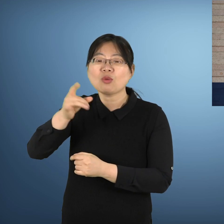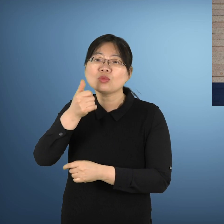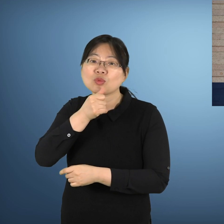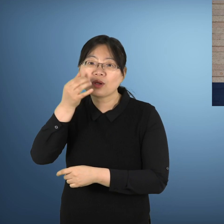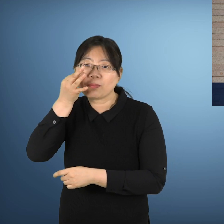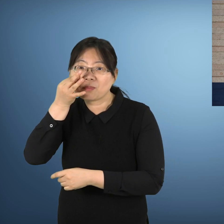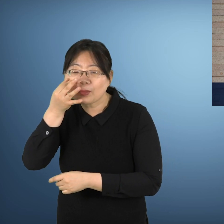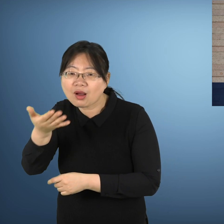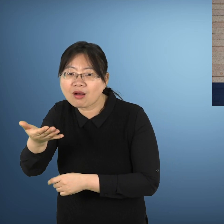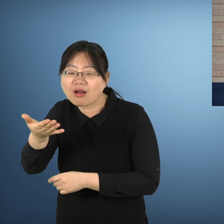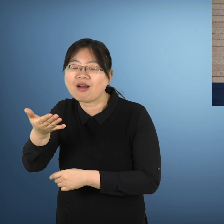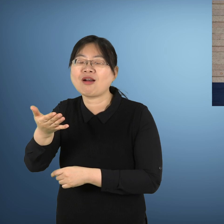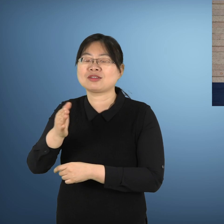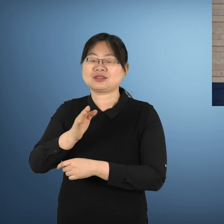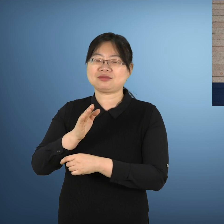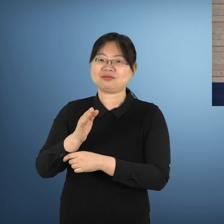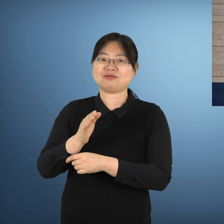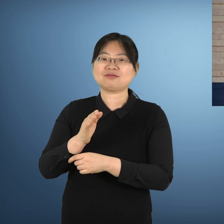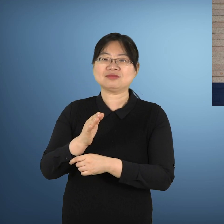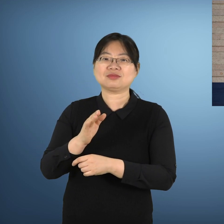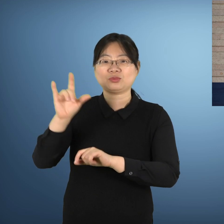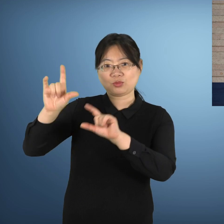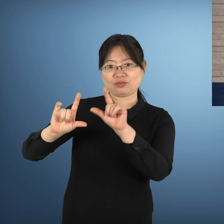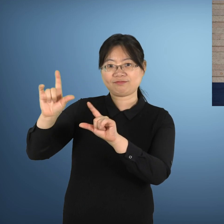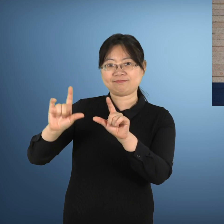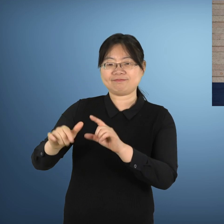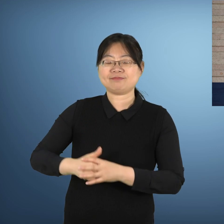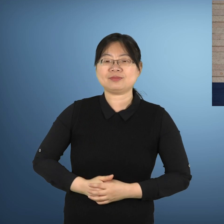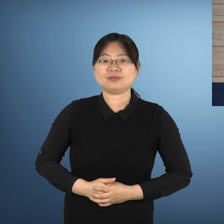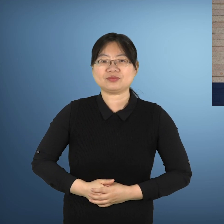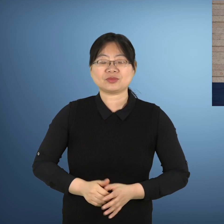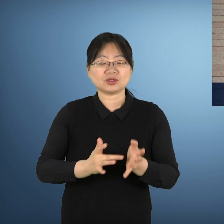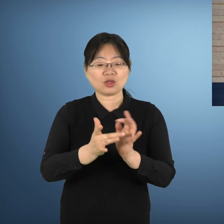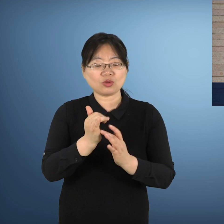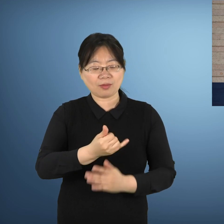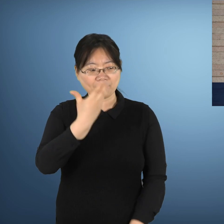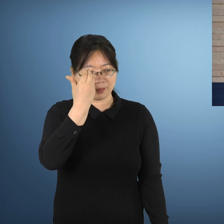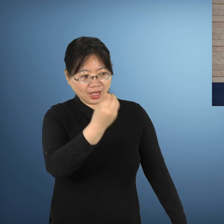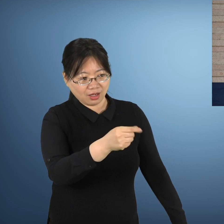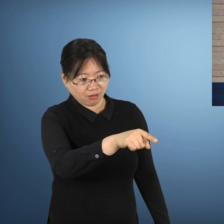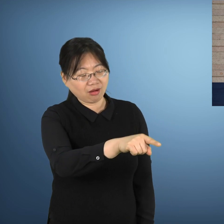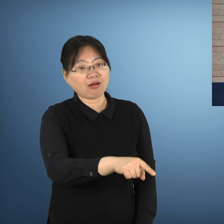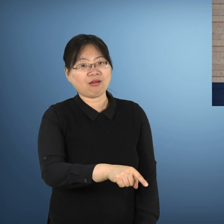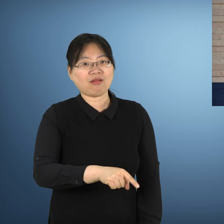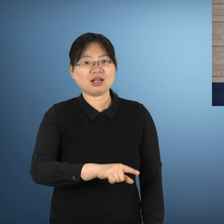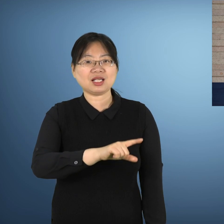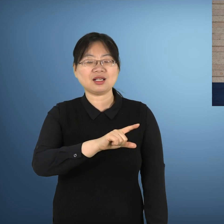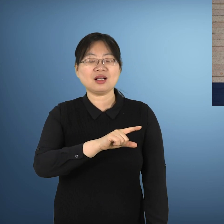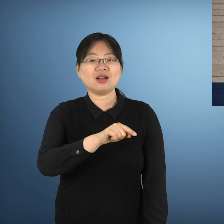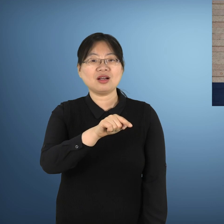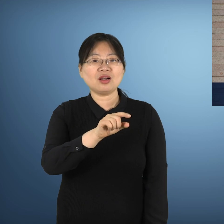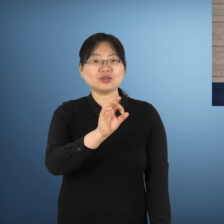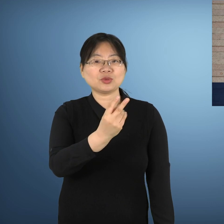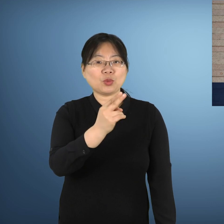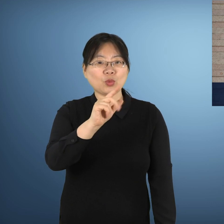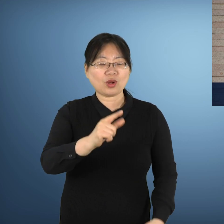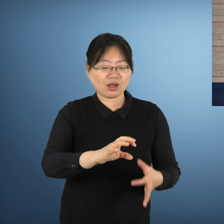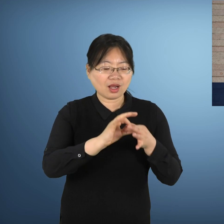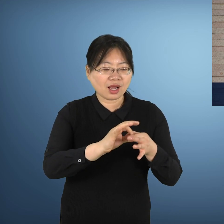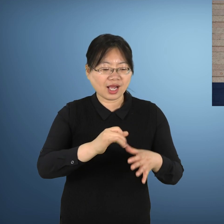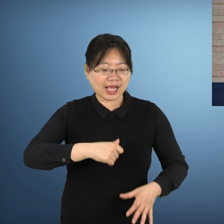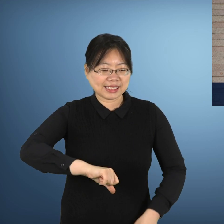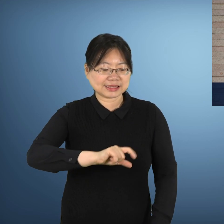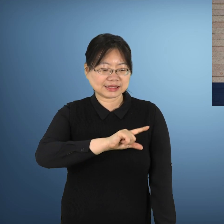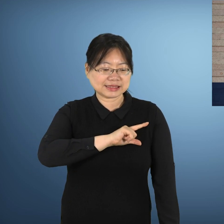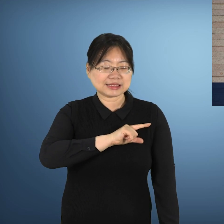뜻깊은 현장이었죠. 예수께서 보시고 이르시되 내가 요한의 아들 시몬이니.